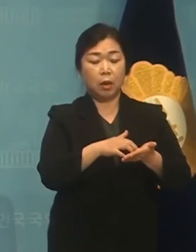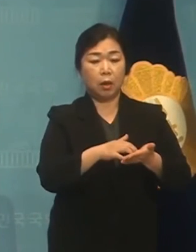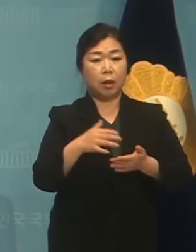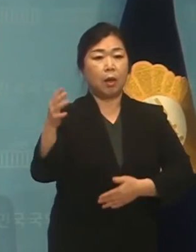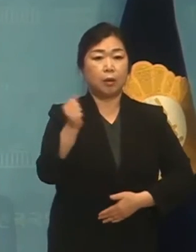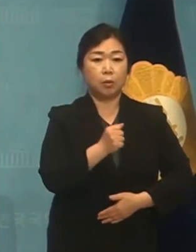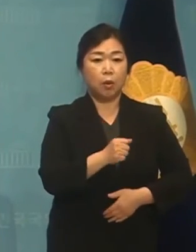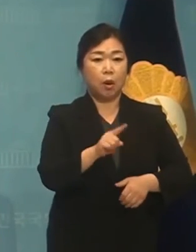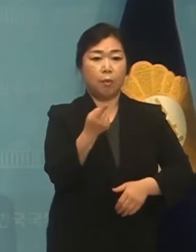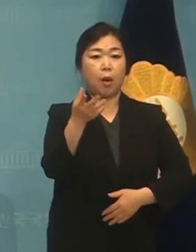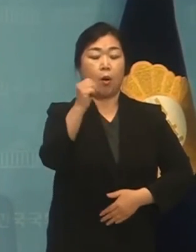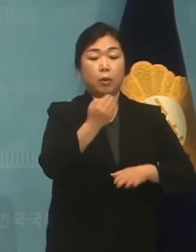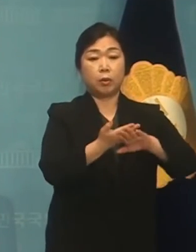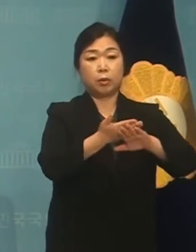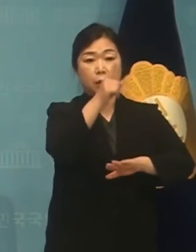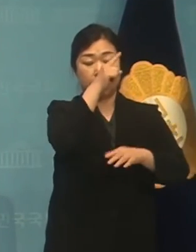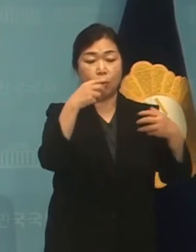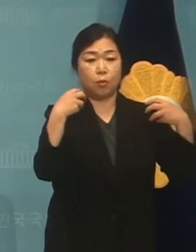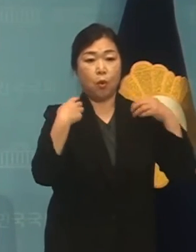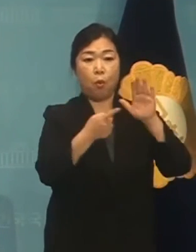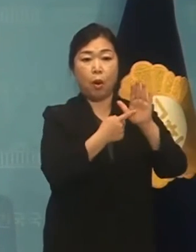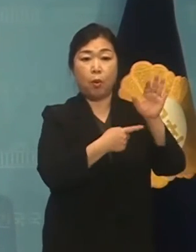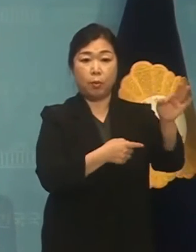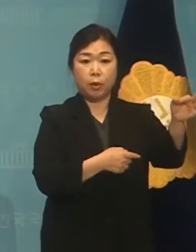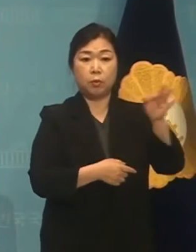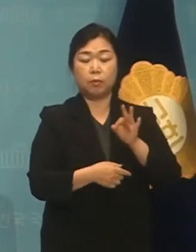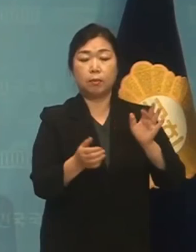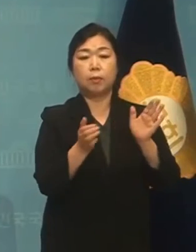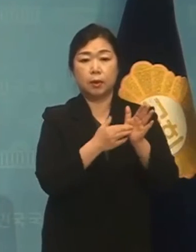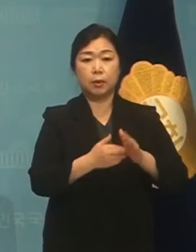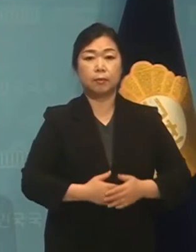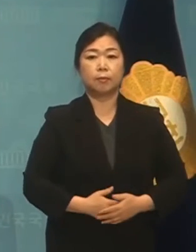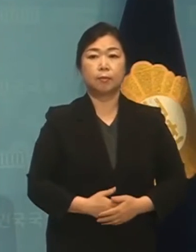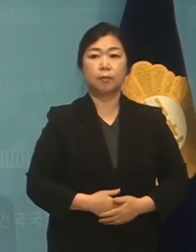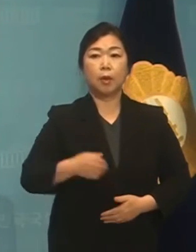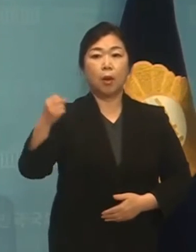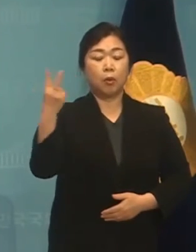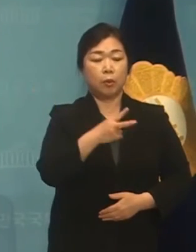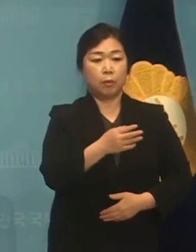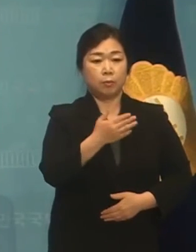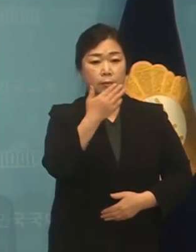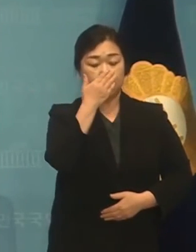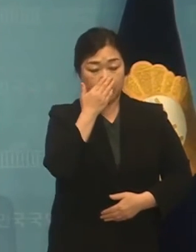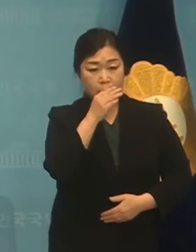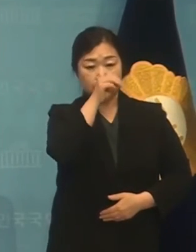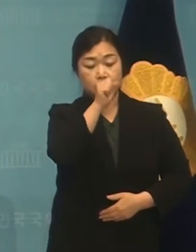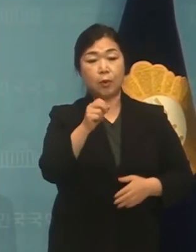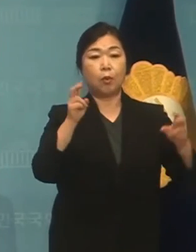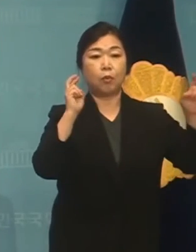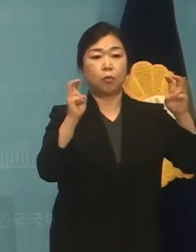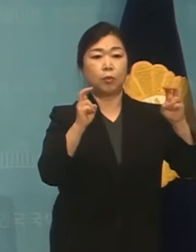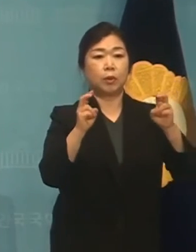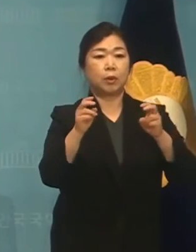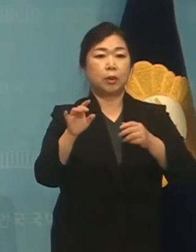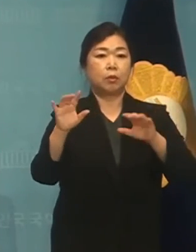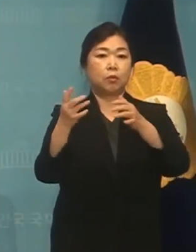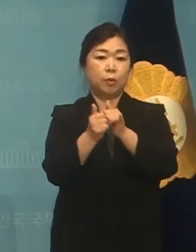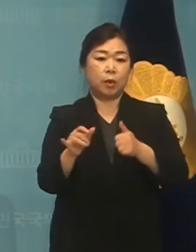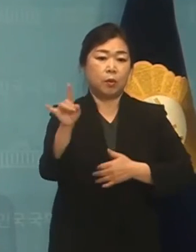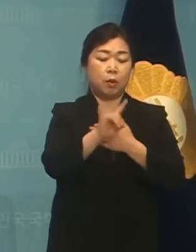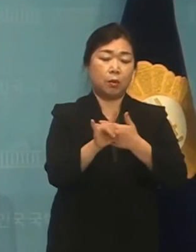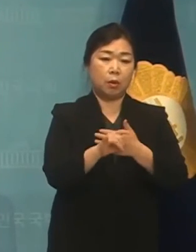유가부수로 100억 원에 가까운 정부 광고비를 수령했습니다. 또 선량한 국민과 기업을 속여